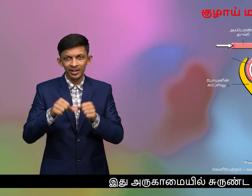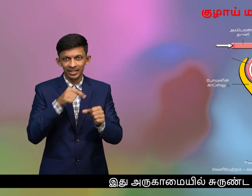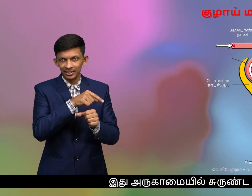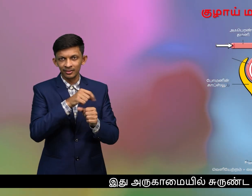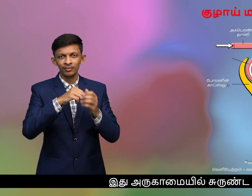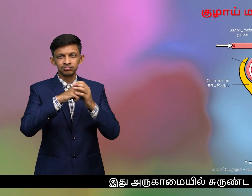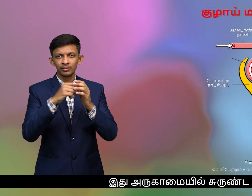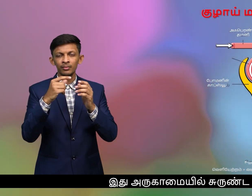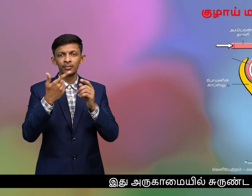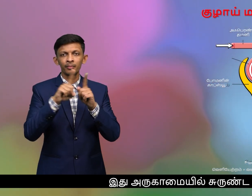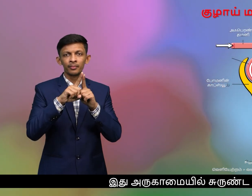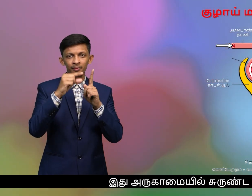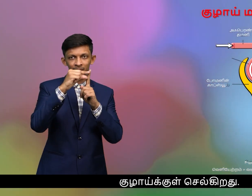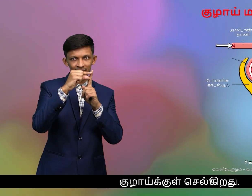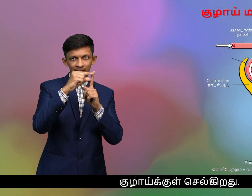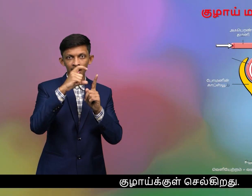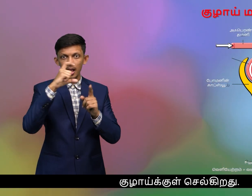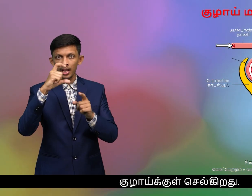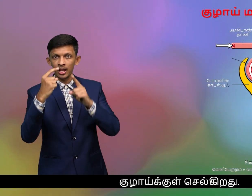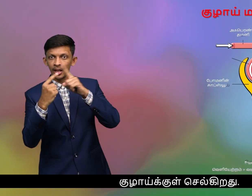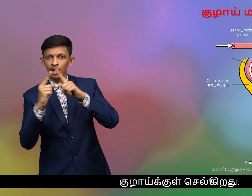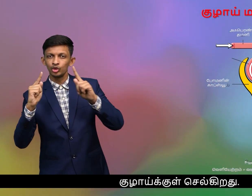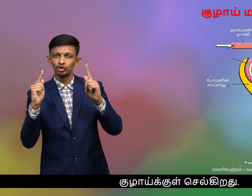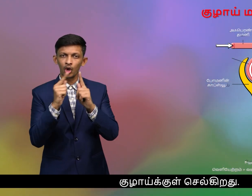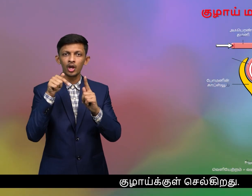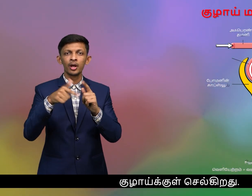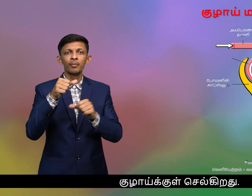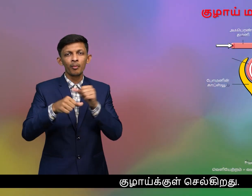இது அருகாமையில் சுருண்ட குழாய்க்குள் செல்கிறது.